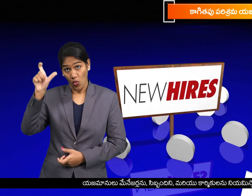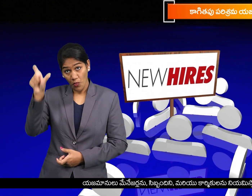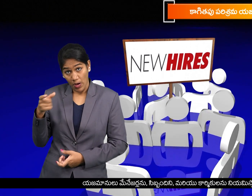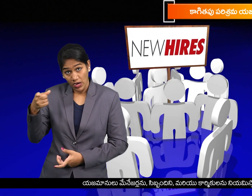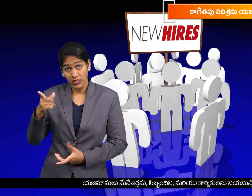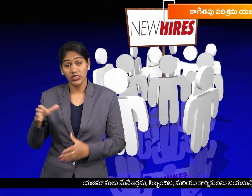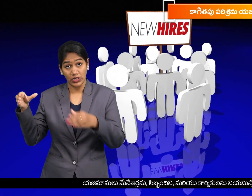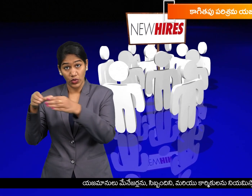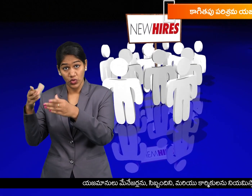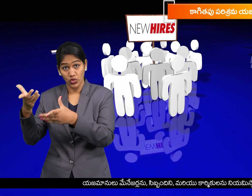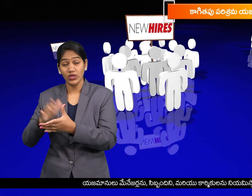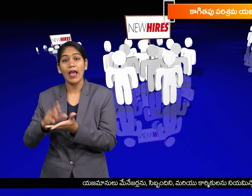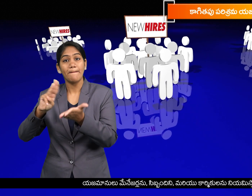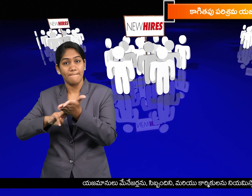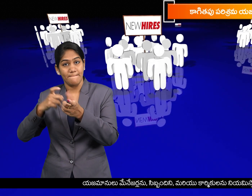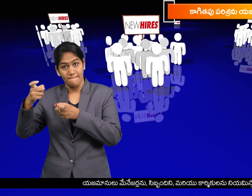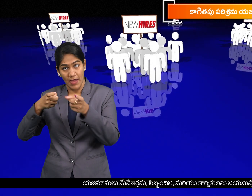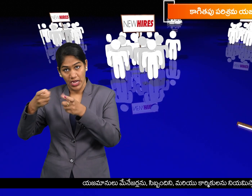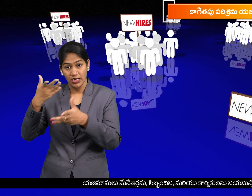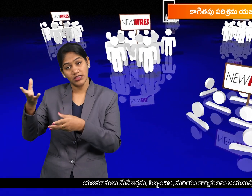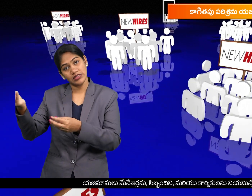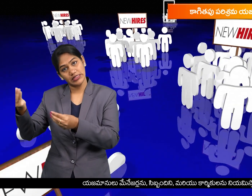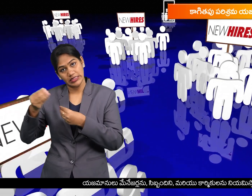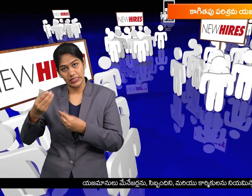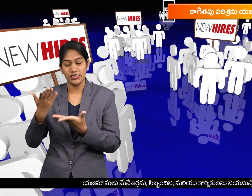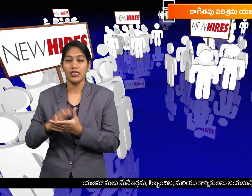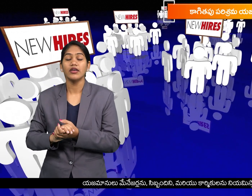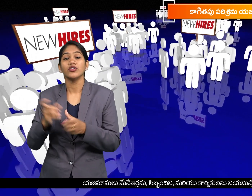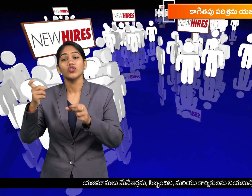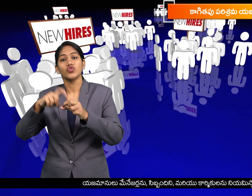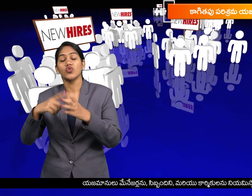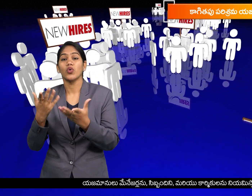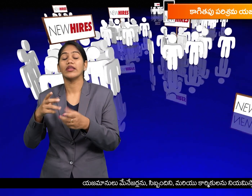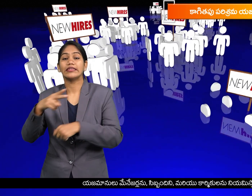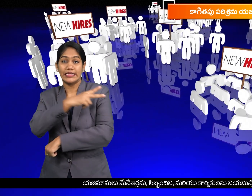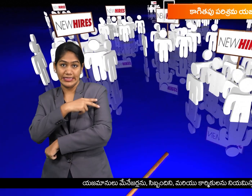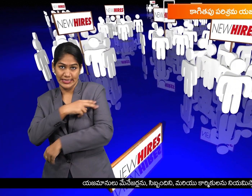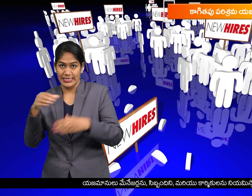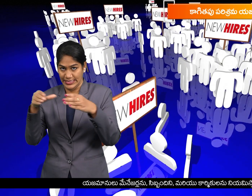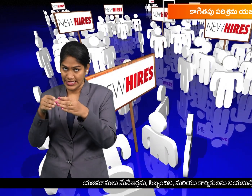పెడతారు. యజమానులు మేనేజర్లను, సిబ్బందిని మరియు కార్మికులను నియమిస్తారు.